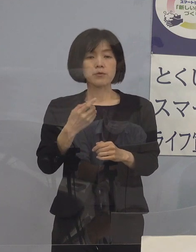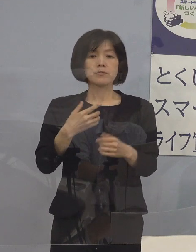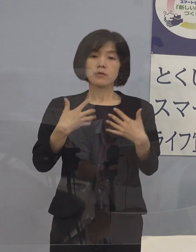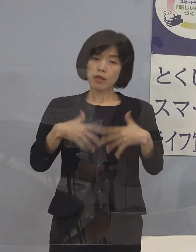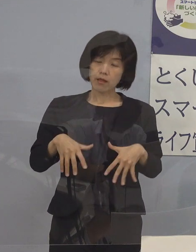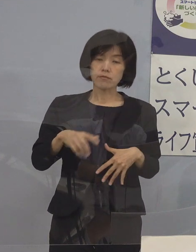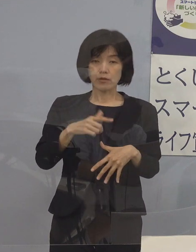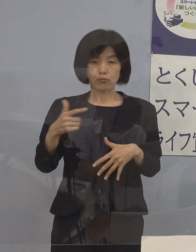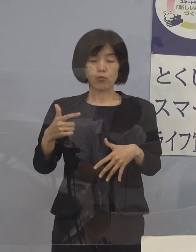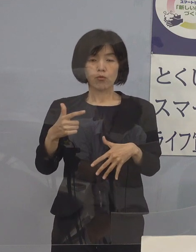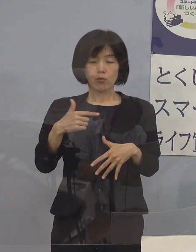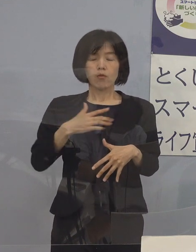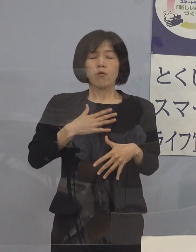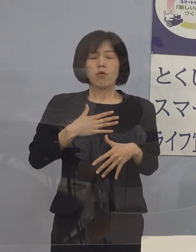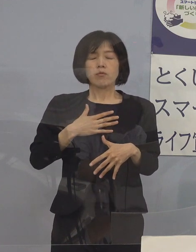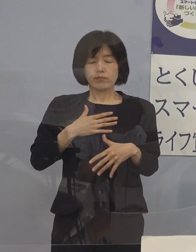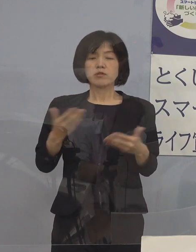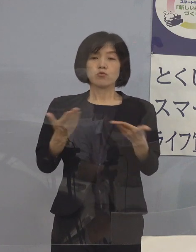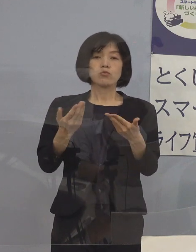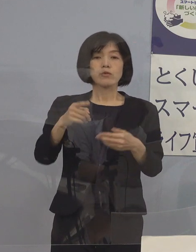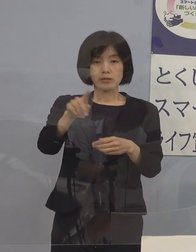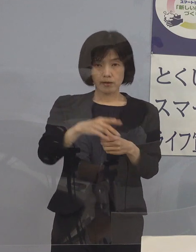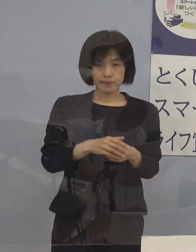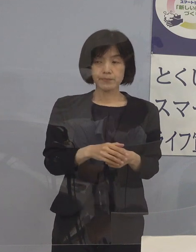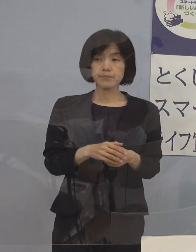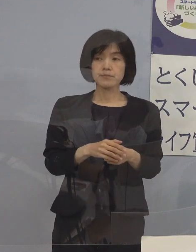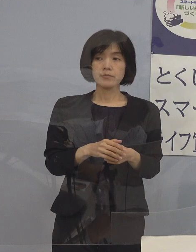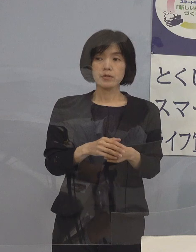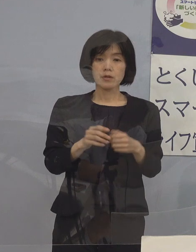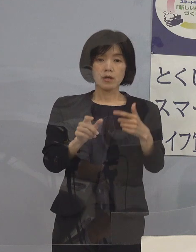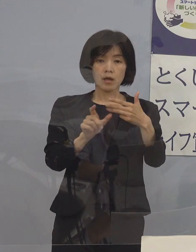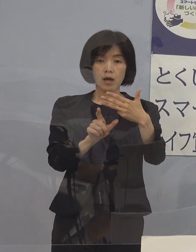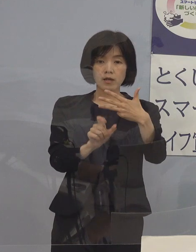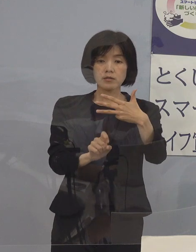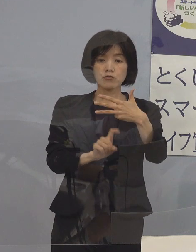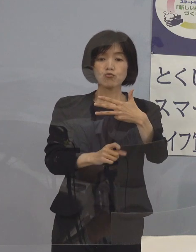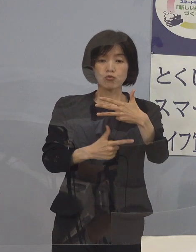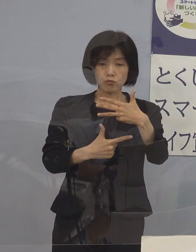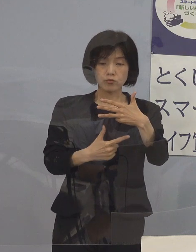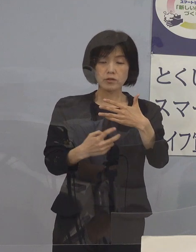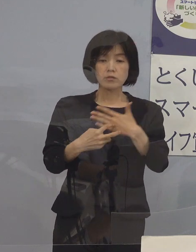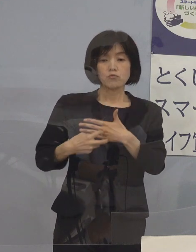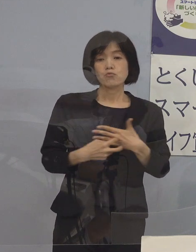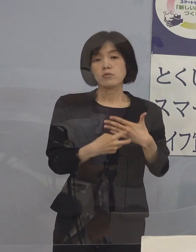に従事をした。 はい。 この16日に受診した時点では、まあ、